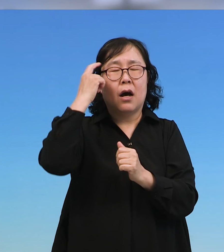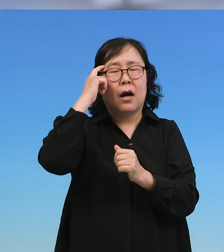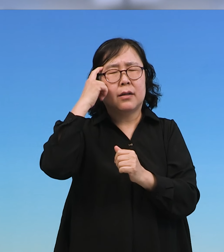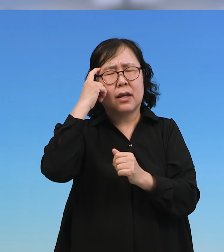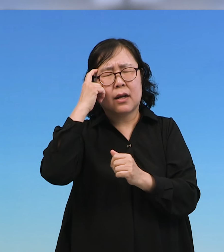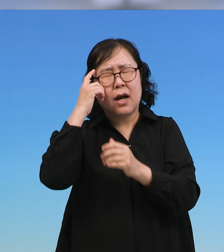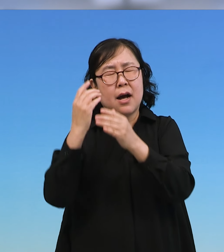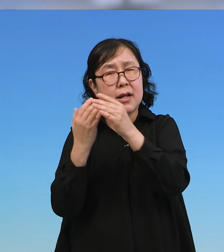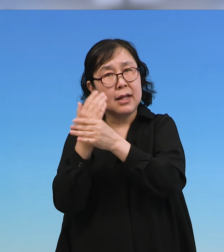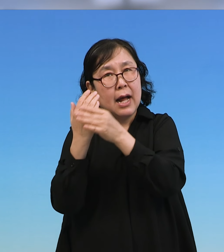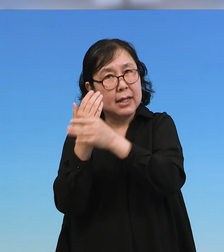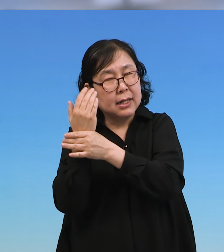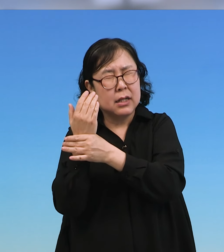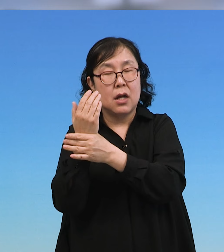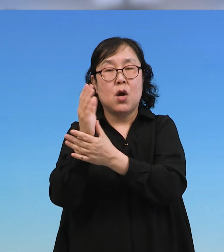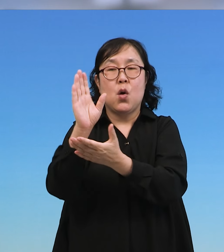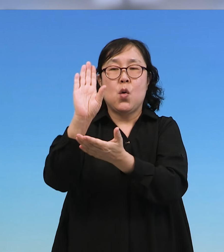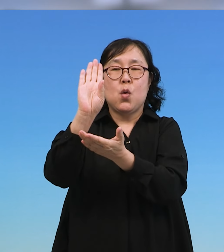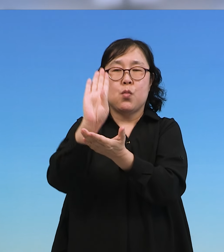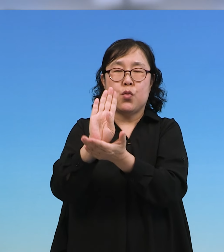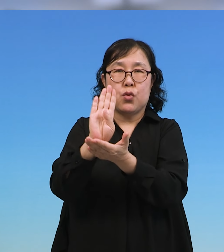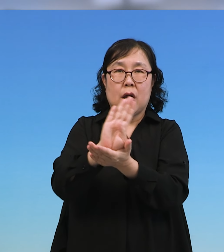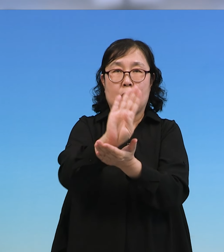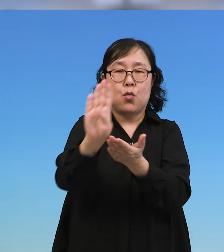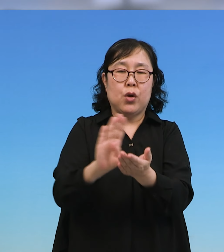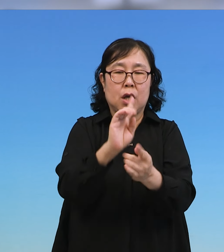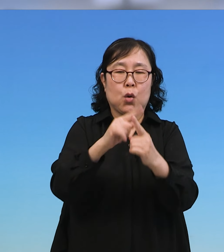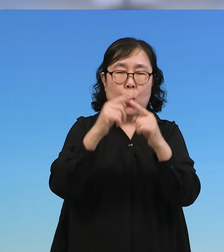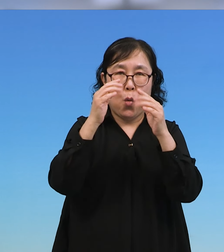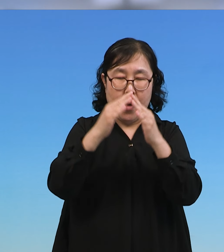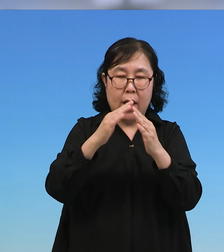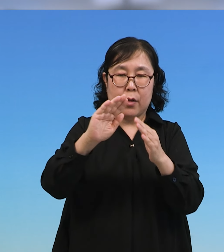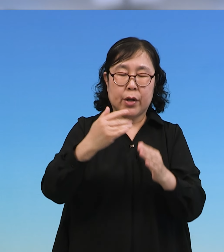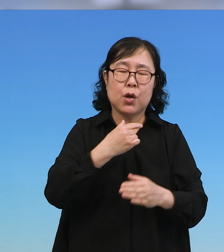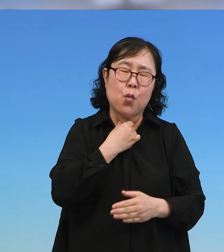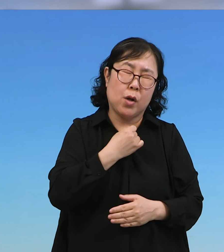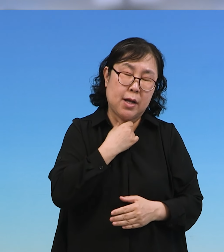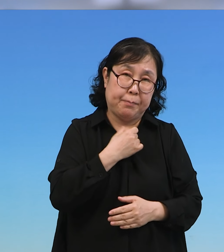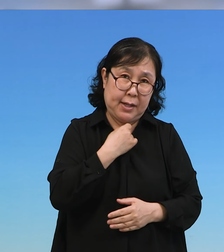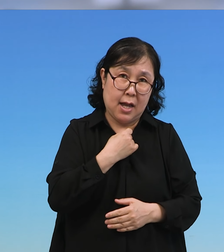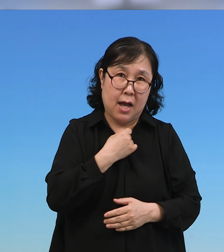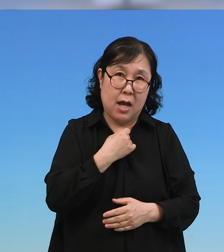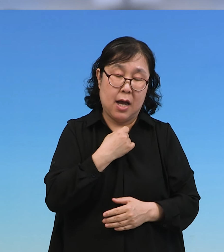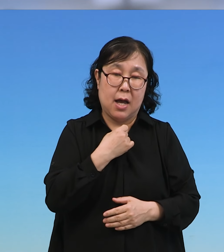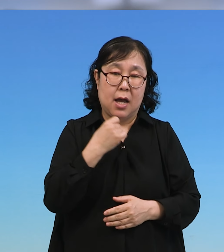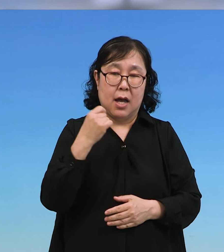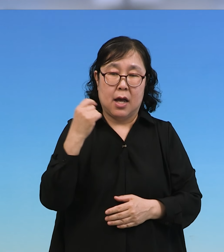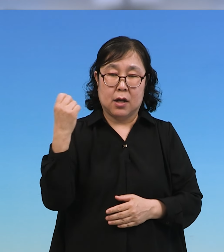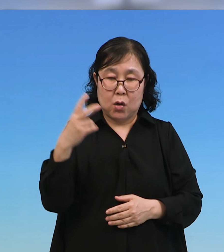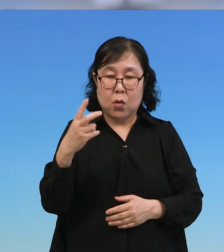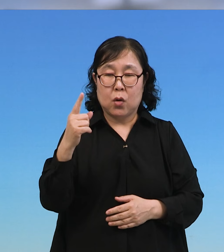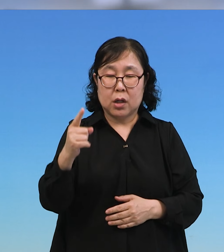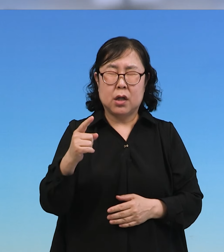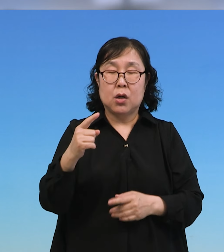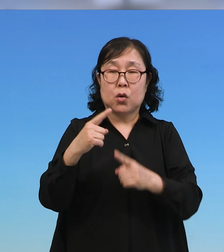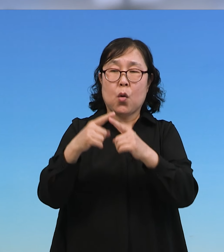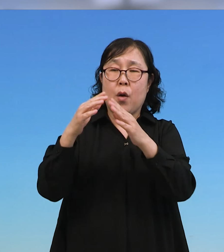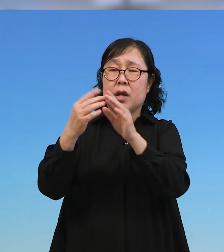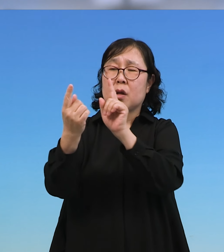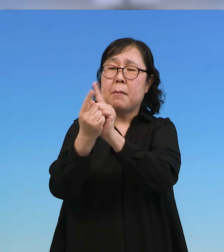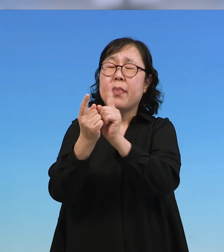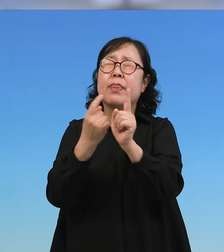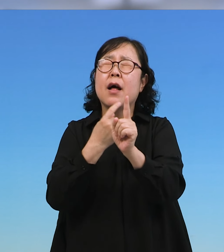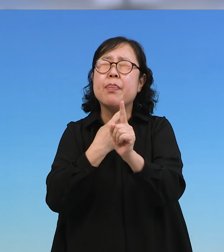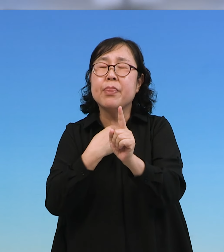떠올려지는 그런 분당 우리 교회가 됐으면 좋겠습니다. 그래서 그때 그 교회에서 만났던 사무엘과 같은